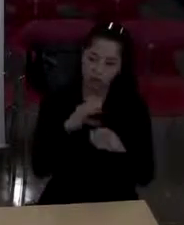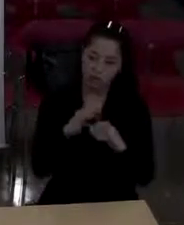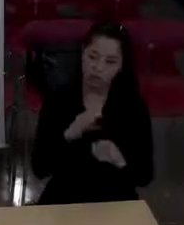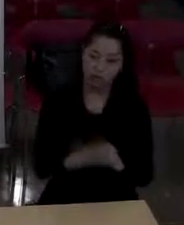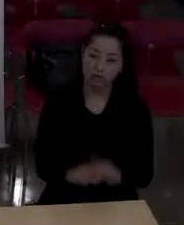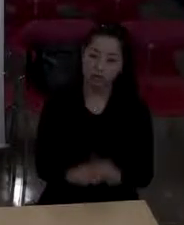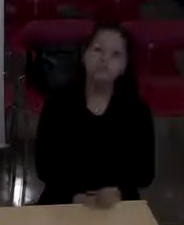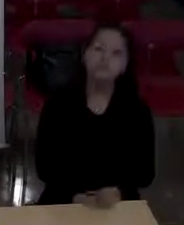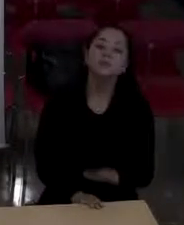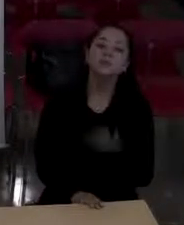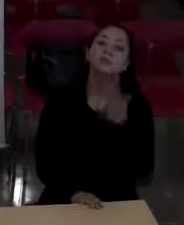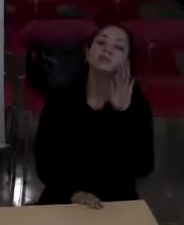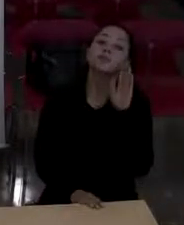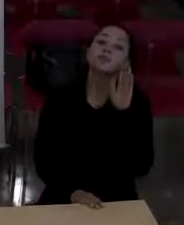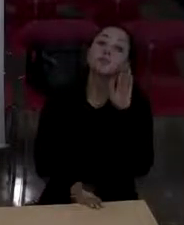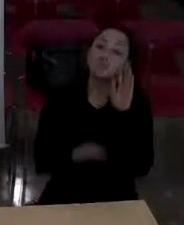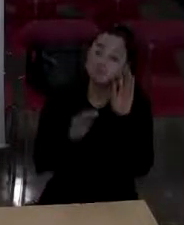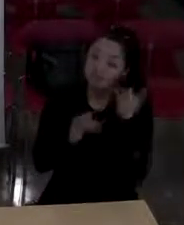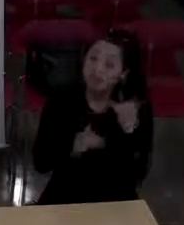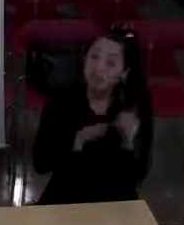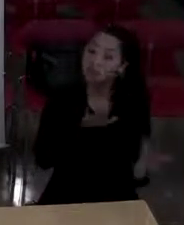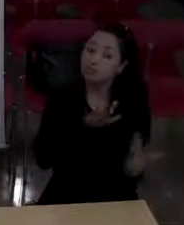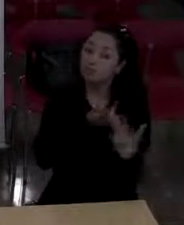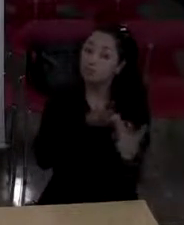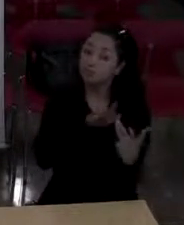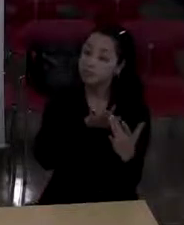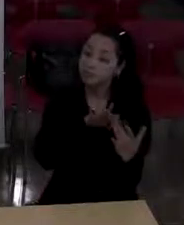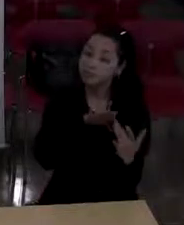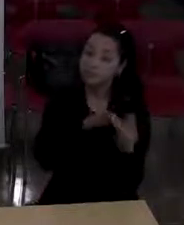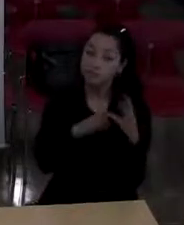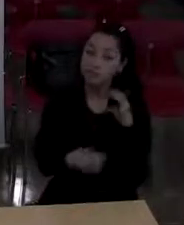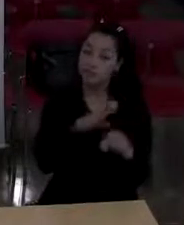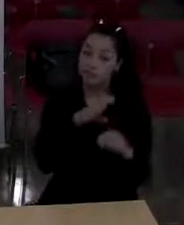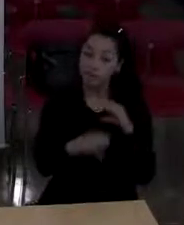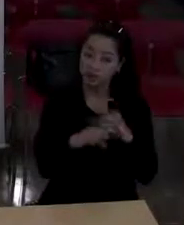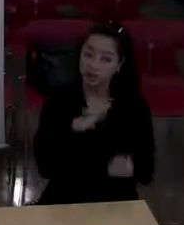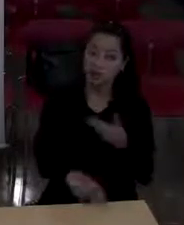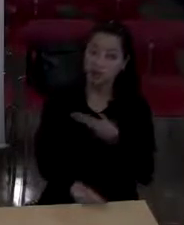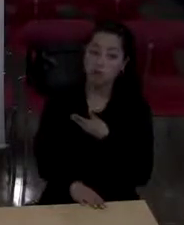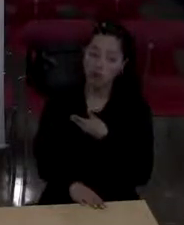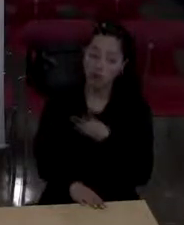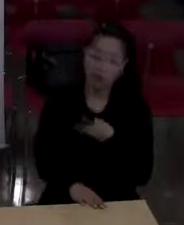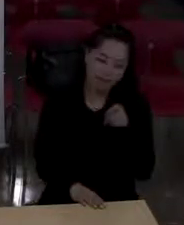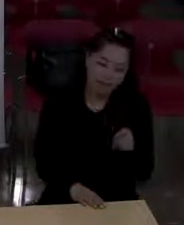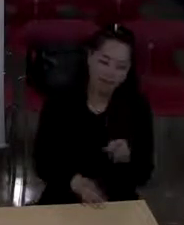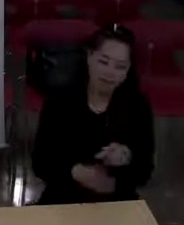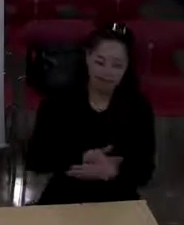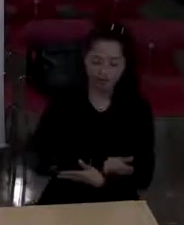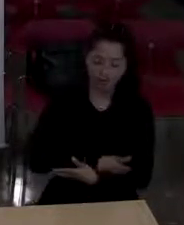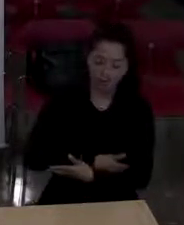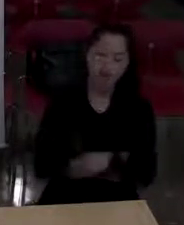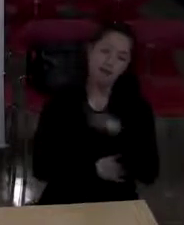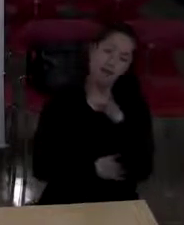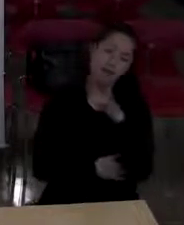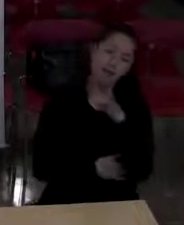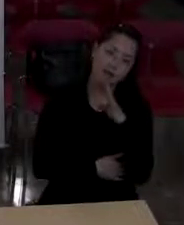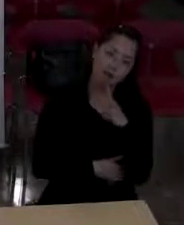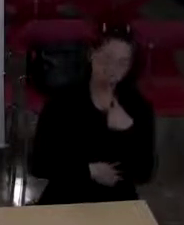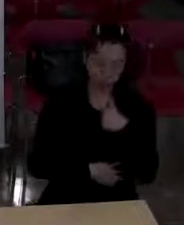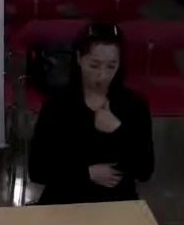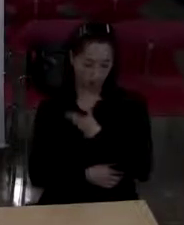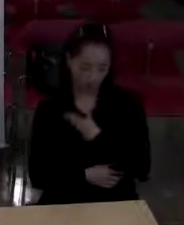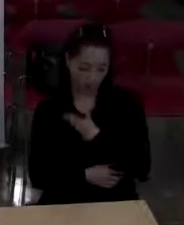madre, alternan turnos y en interacción surge la capacidad productiva de comunicación. Ahora también vamos a ver un video